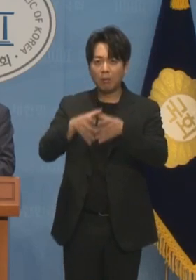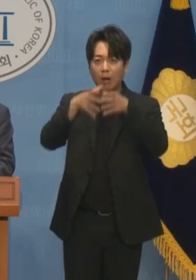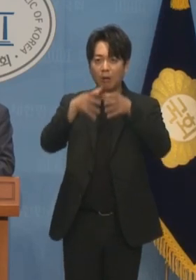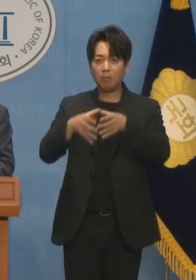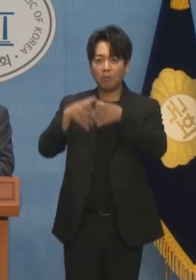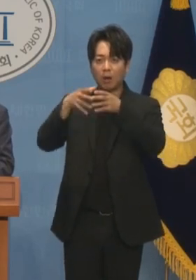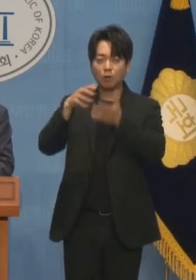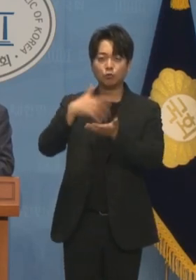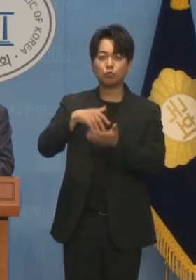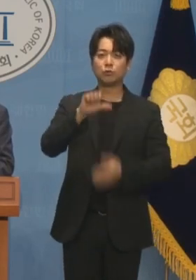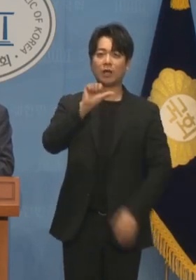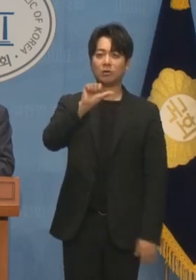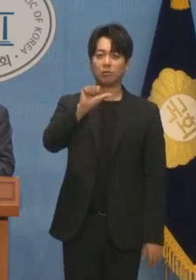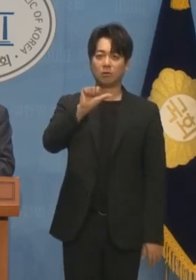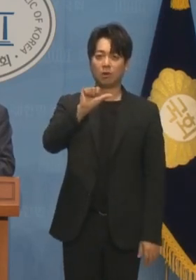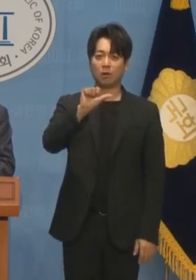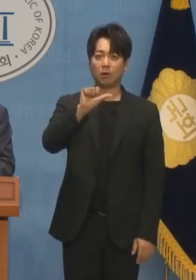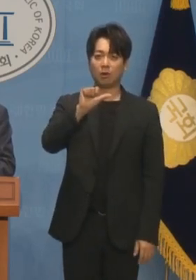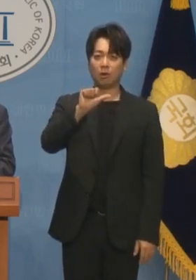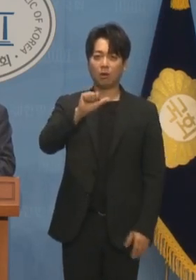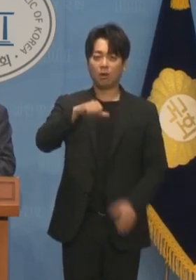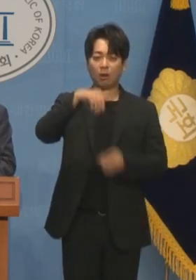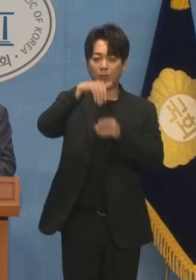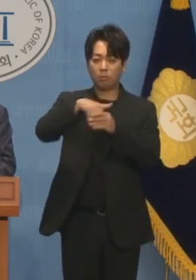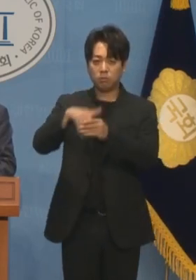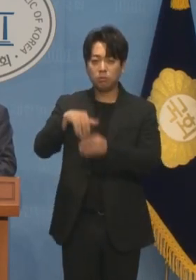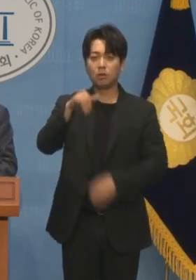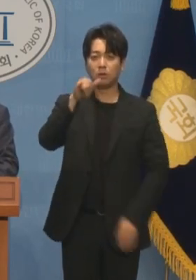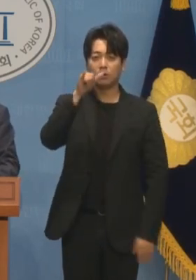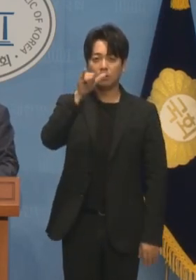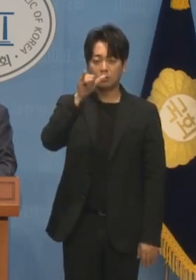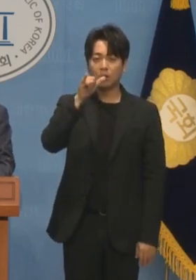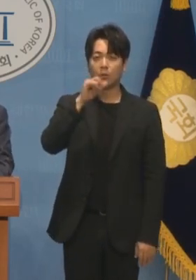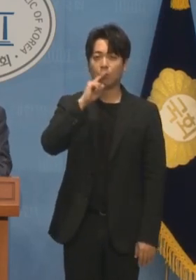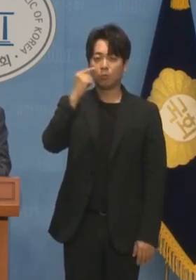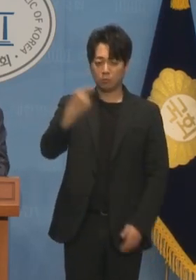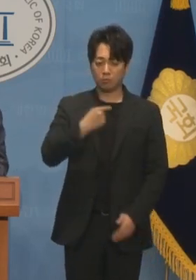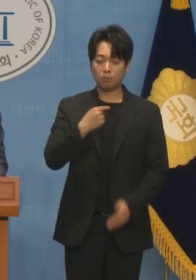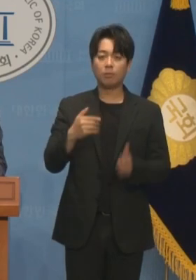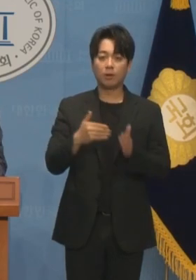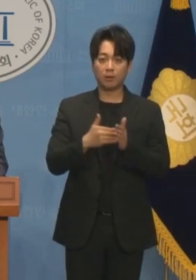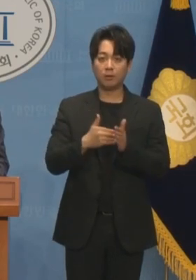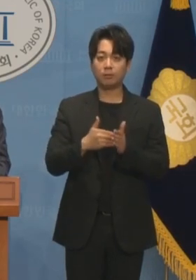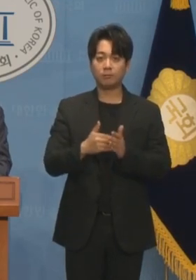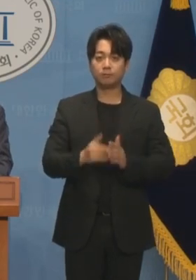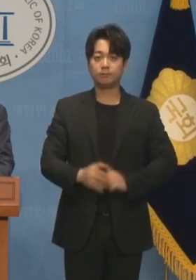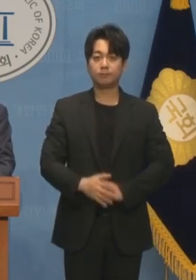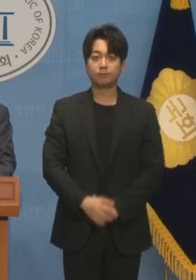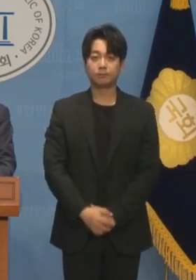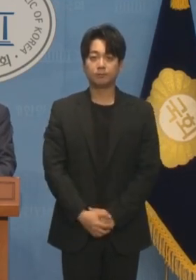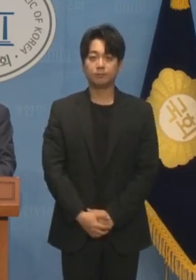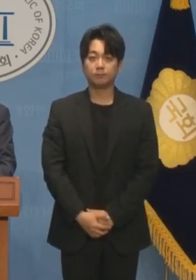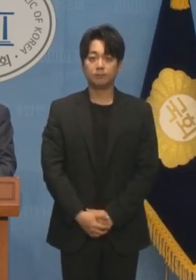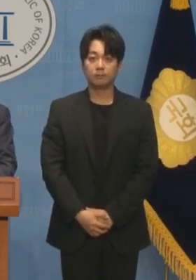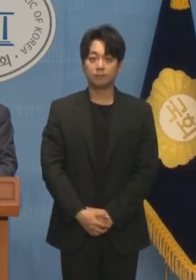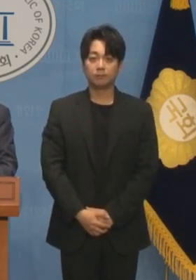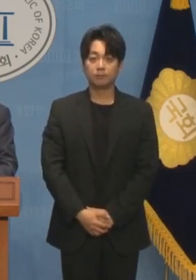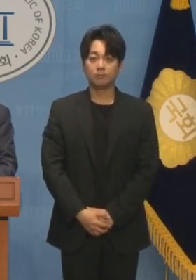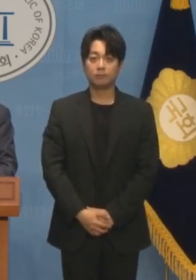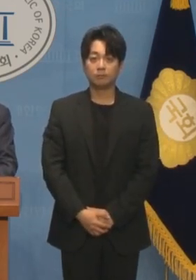수직으로 묻혔다고 하는 제보를 받았습니다. 이미 드러난 공사